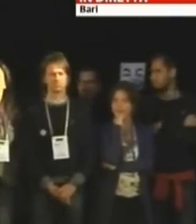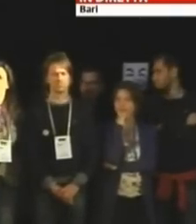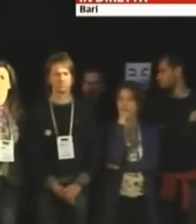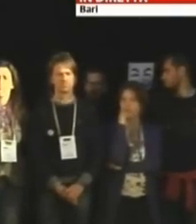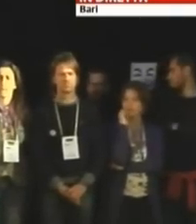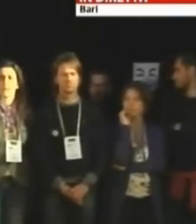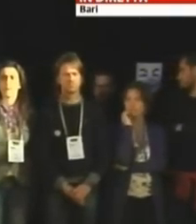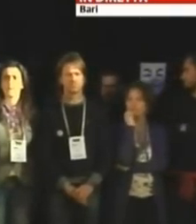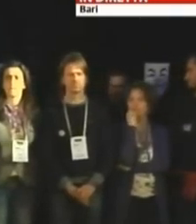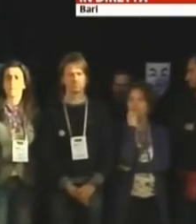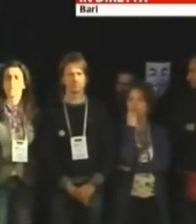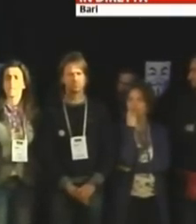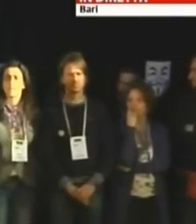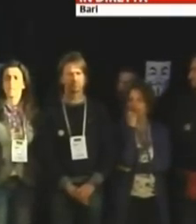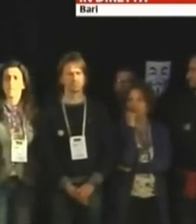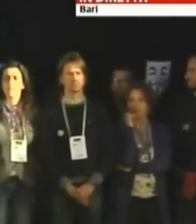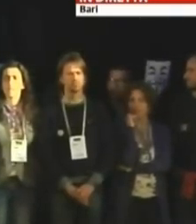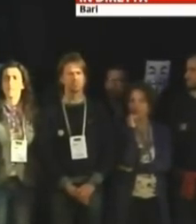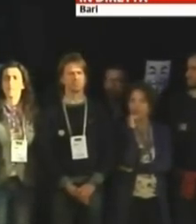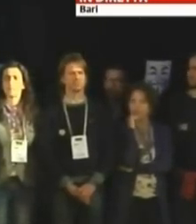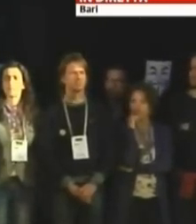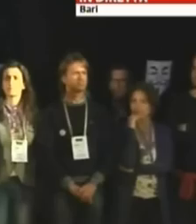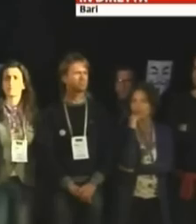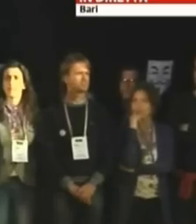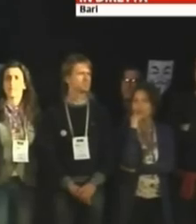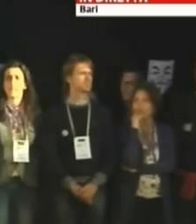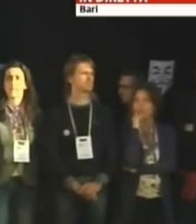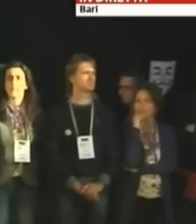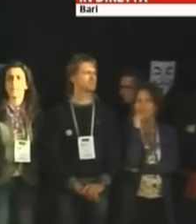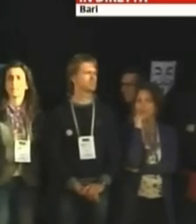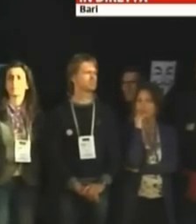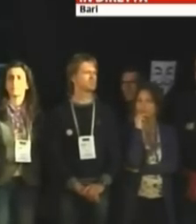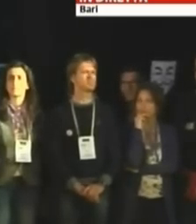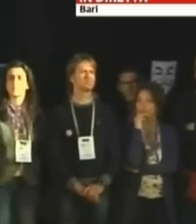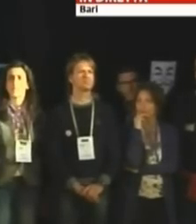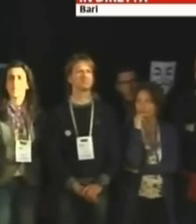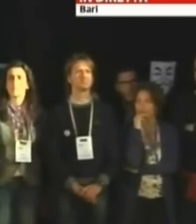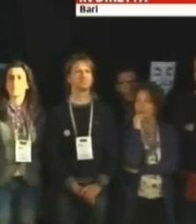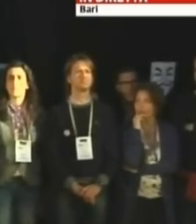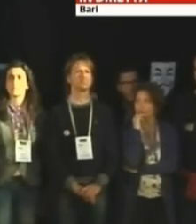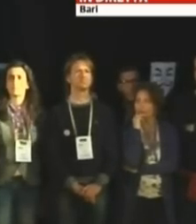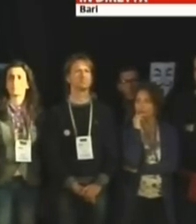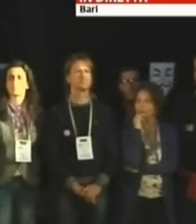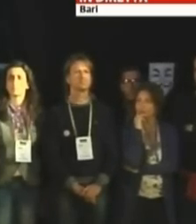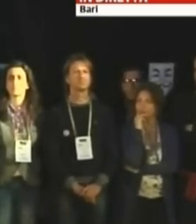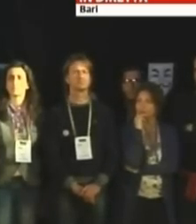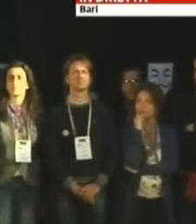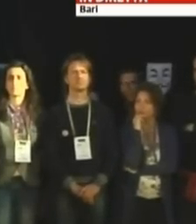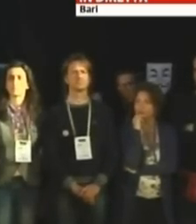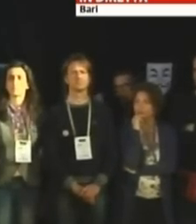sono in rapporto con le altre 43.000 nel mondo. Quindi vuol dire